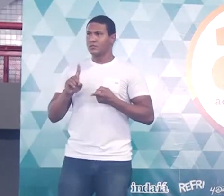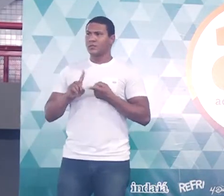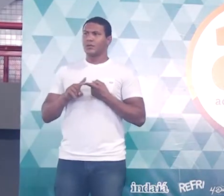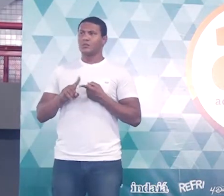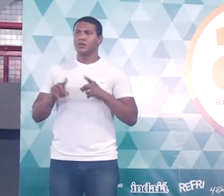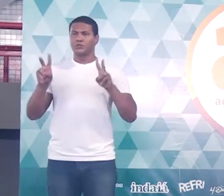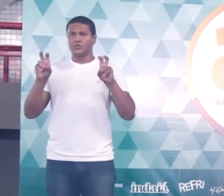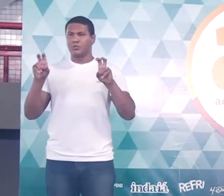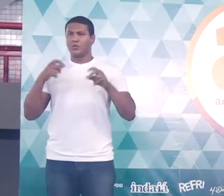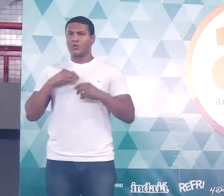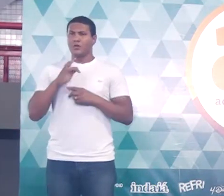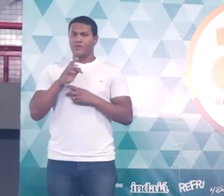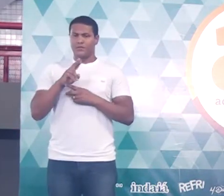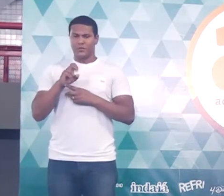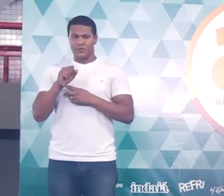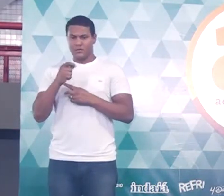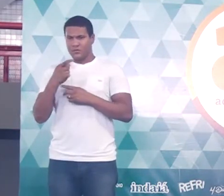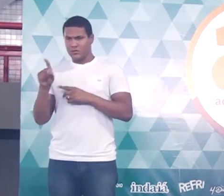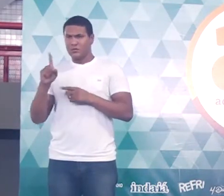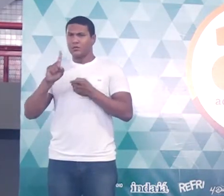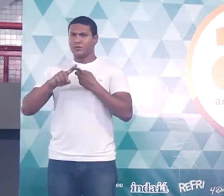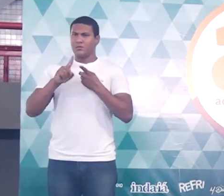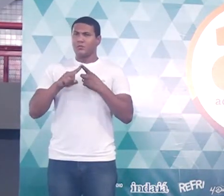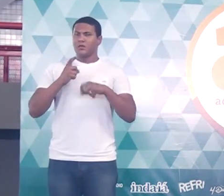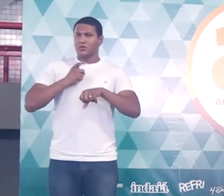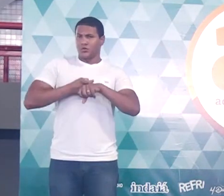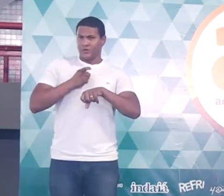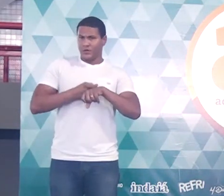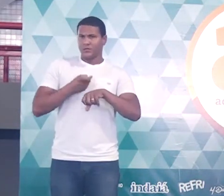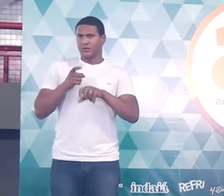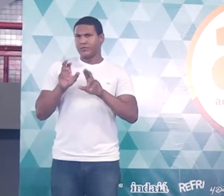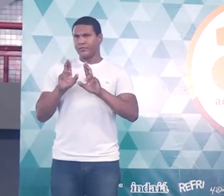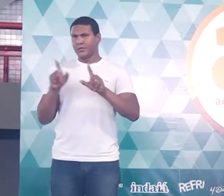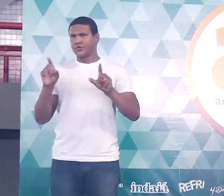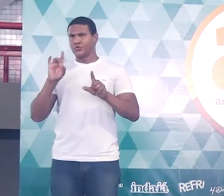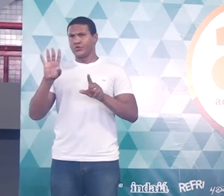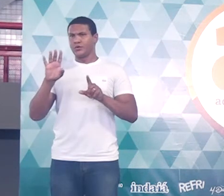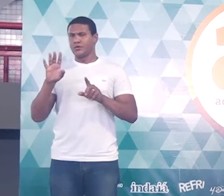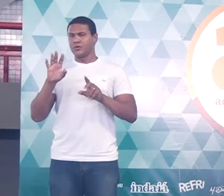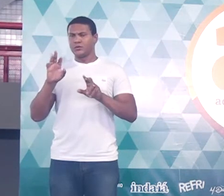solidificação são iguais em módulo. A diferença é o sinal, mas a gente já falou sobre isso, né?